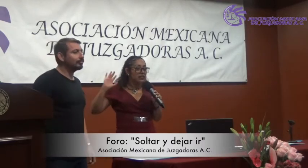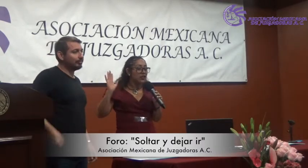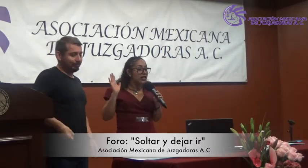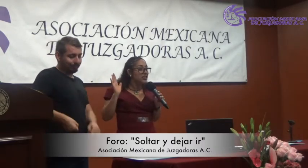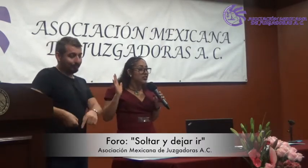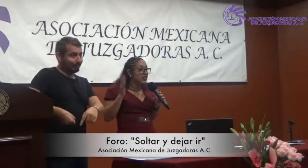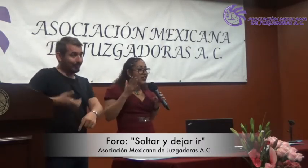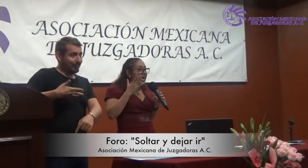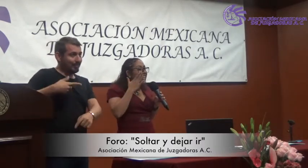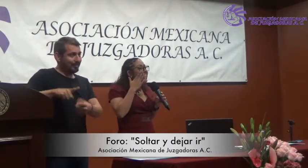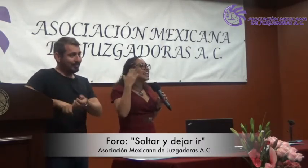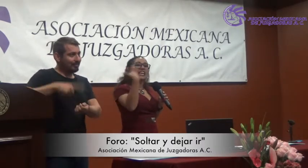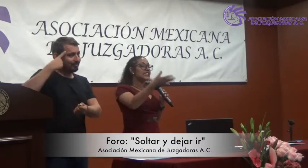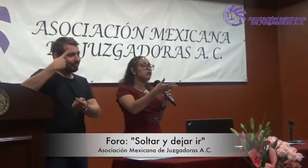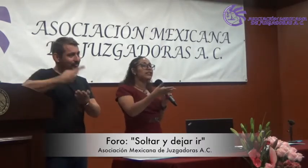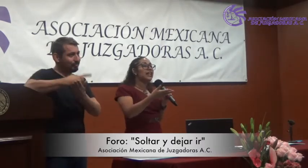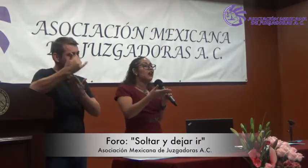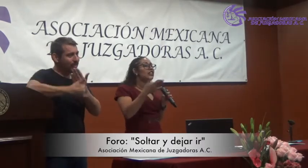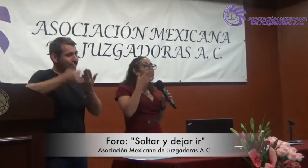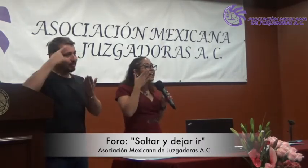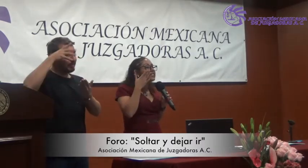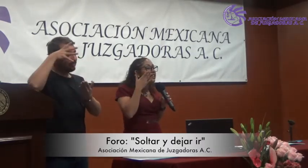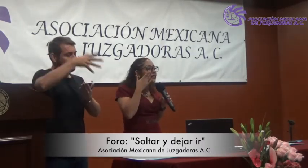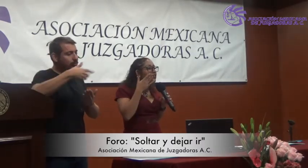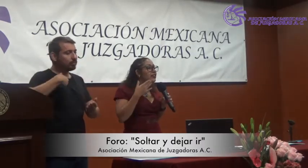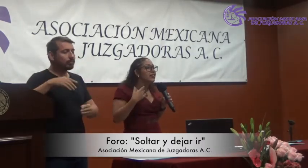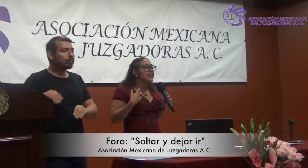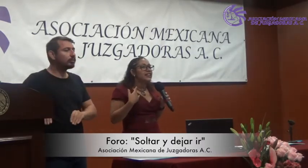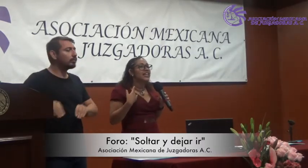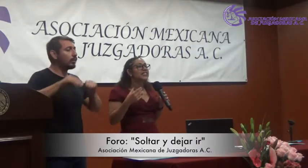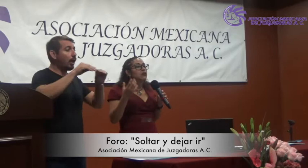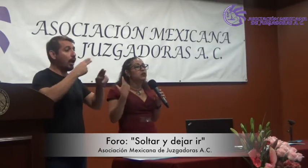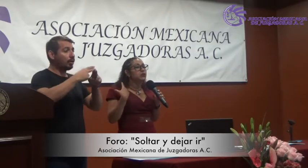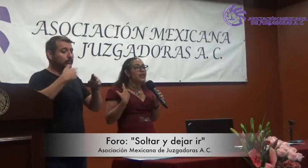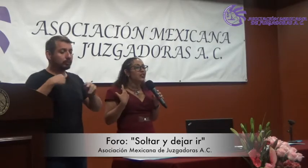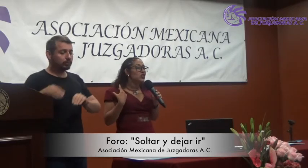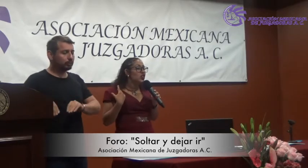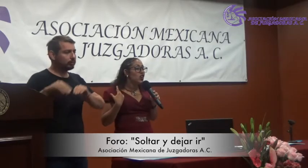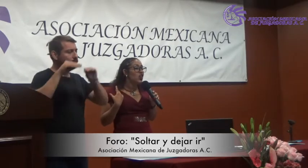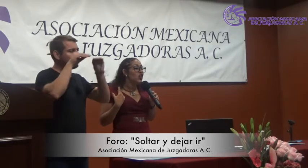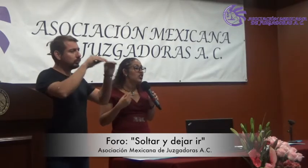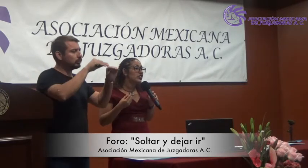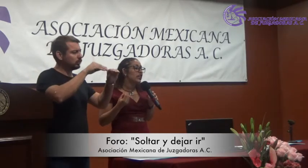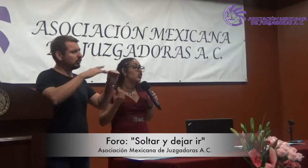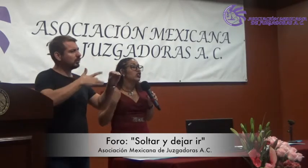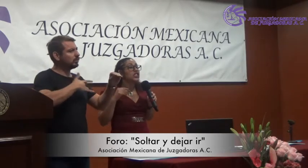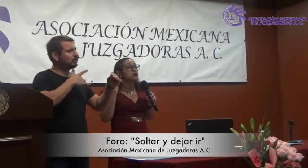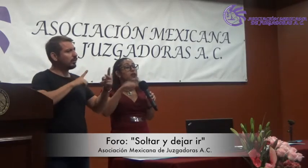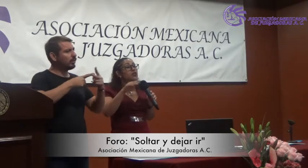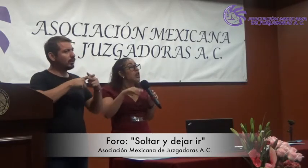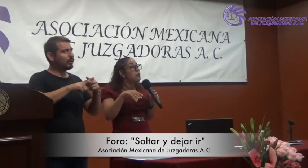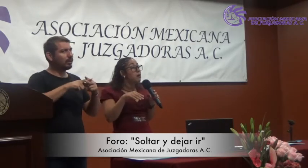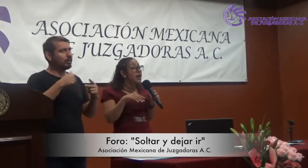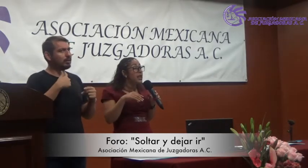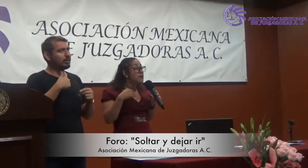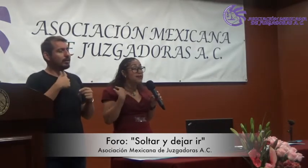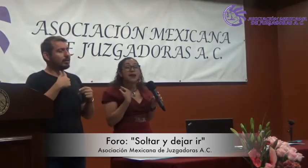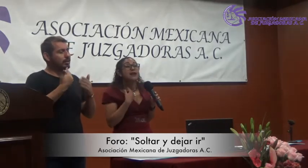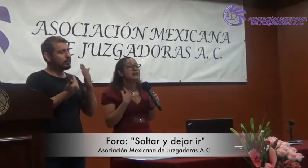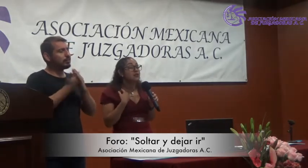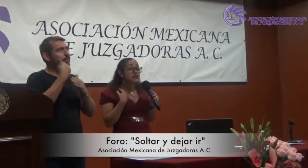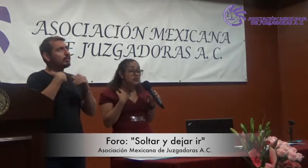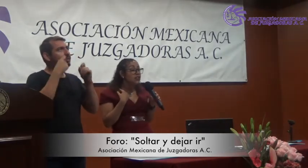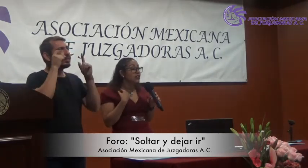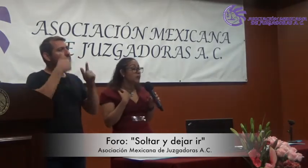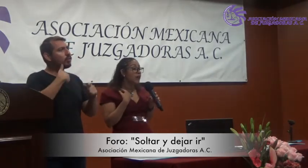estamos abandonando hasta que ya estamos en la otra casa, ¿no? Que ya estamos viviendo solos, que no nos despertó la mamá en la